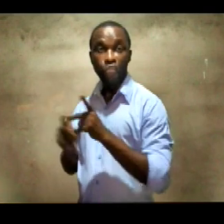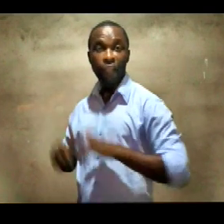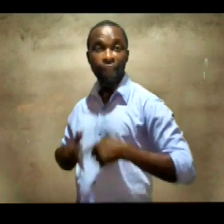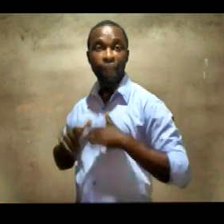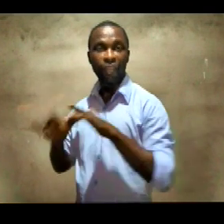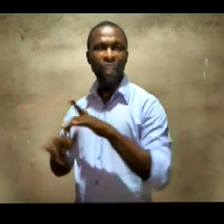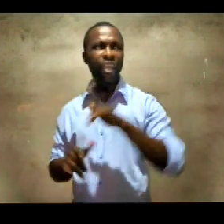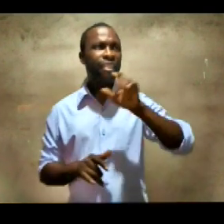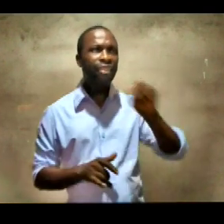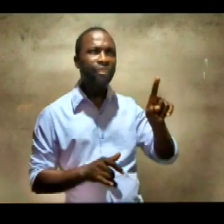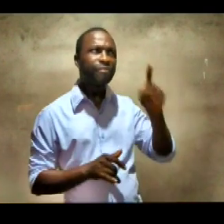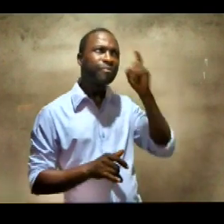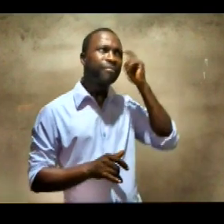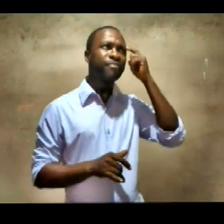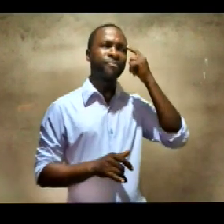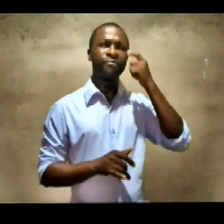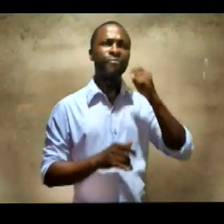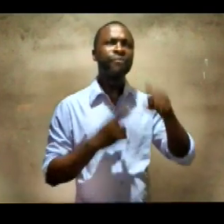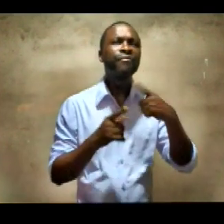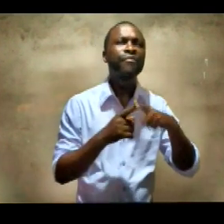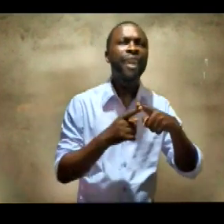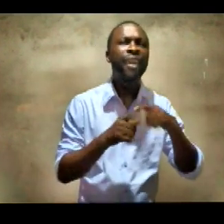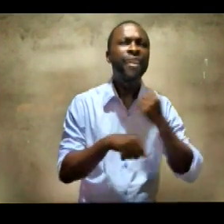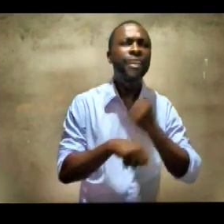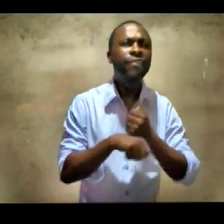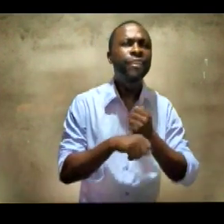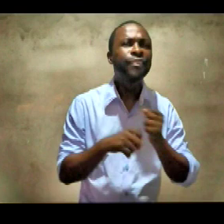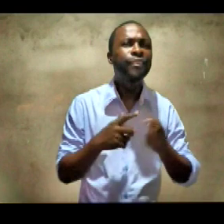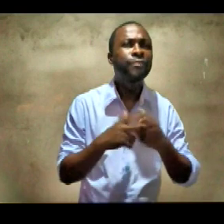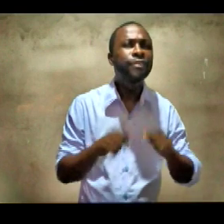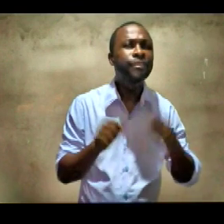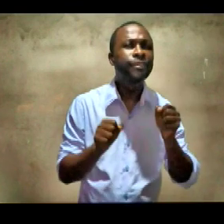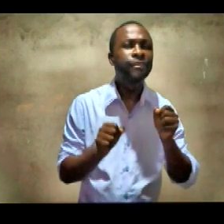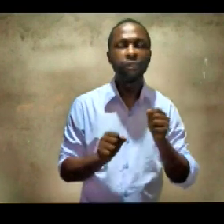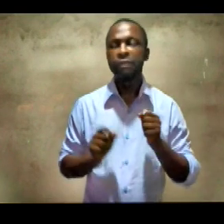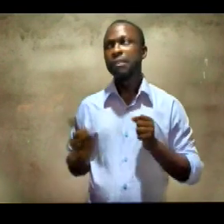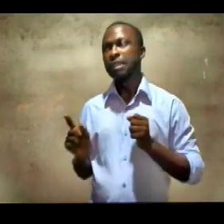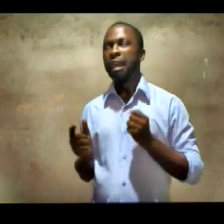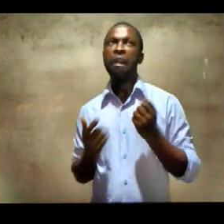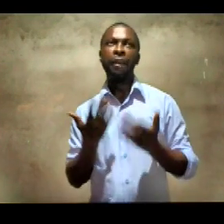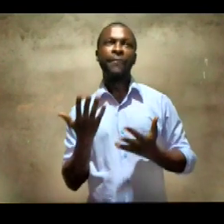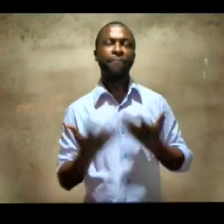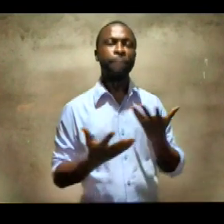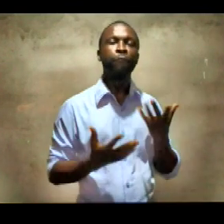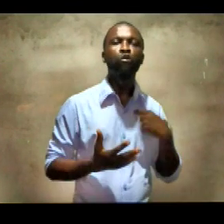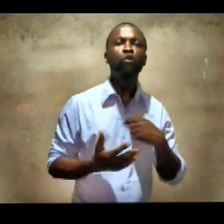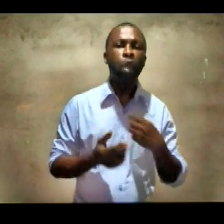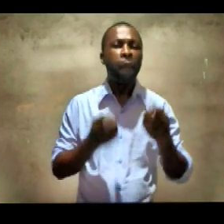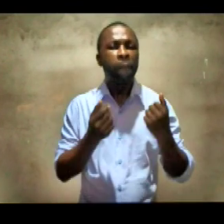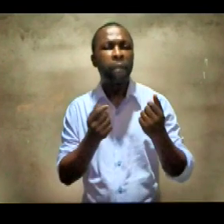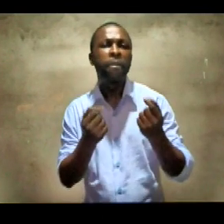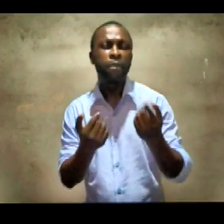ne veux pas dire combien de temps, j'espère que ça va pour la convention, j'espère qu'on pourra avoir la signature d'ici maximum 2